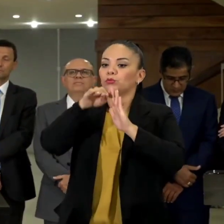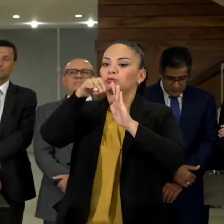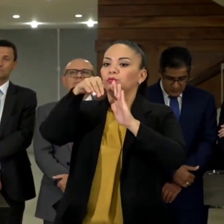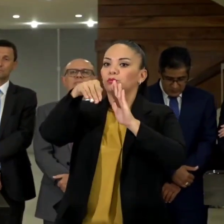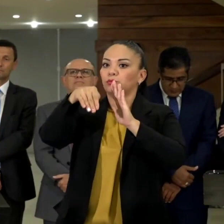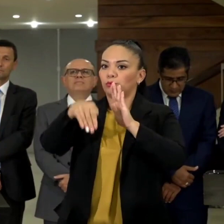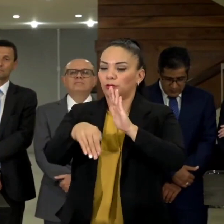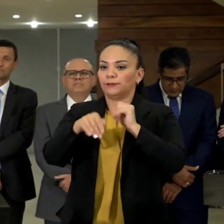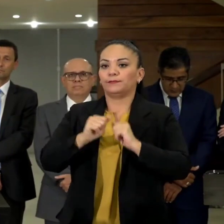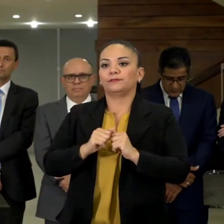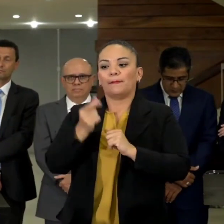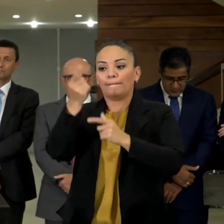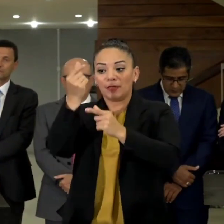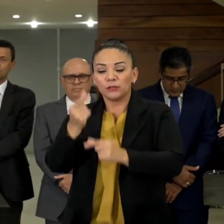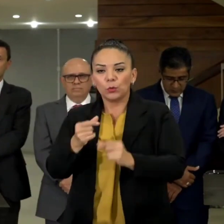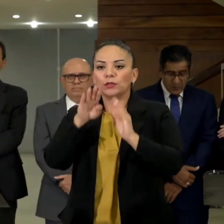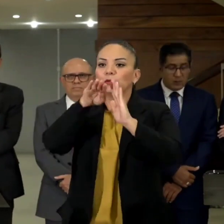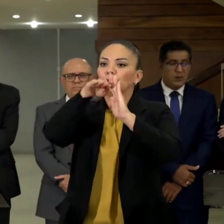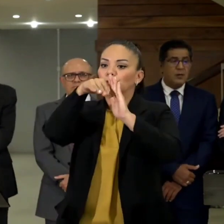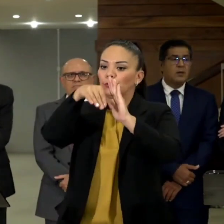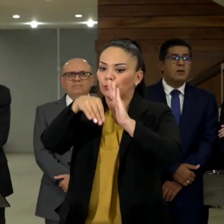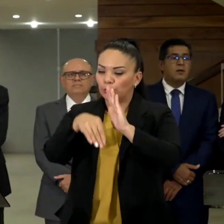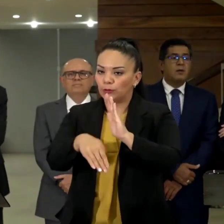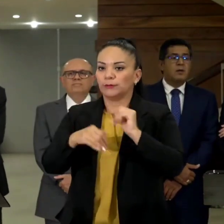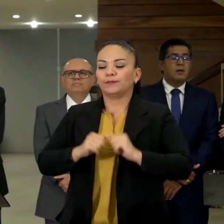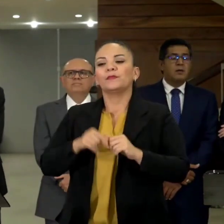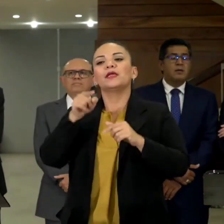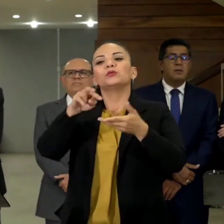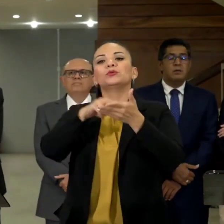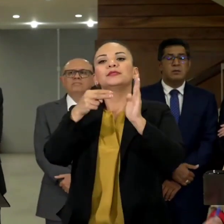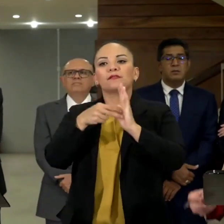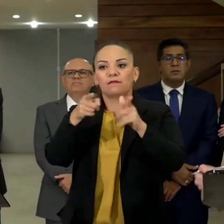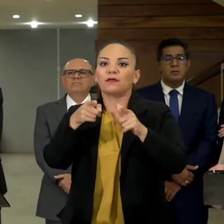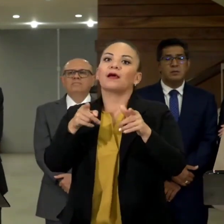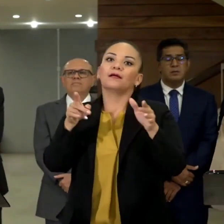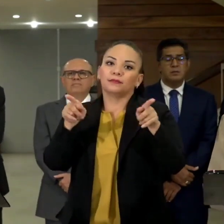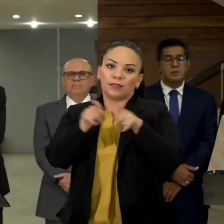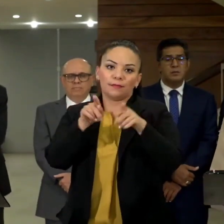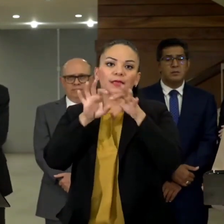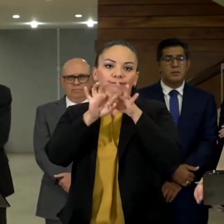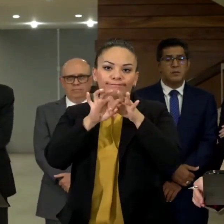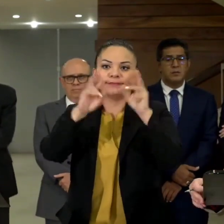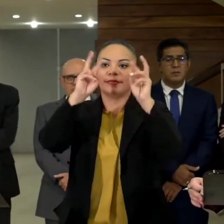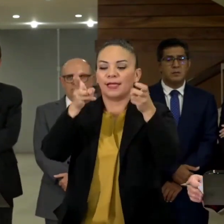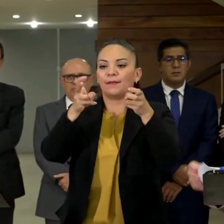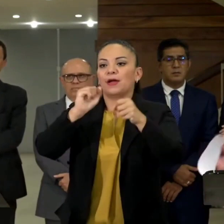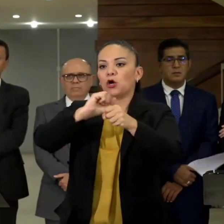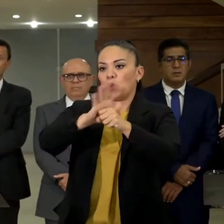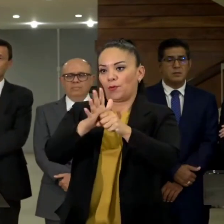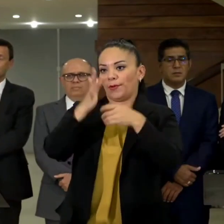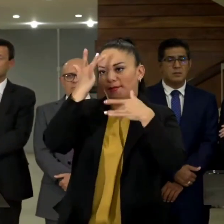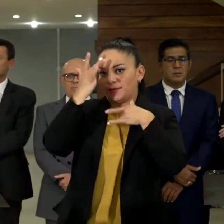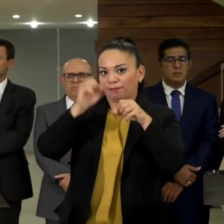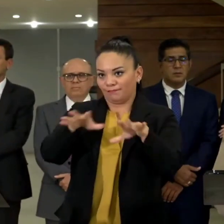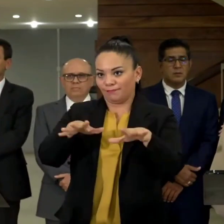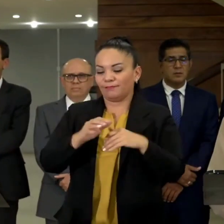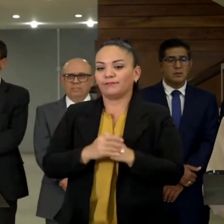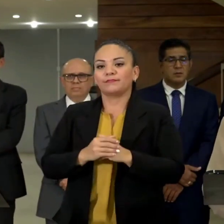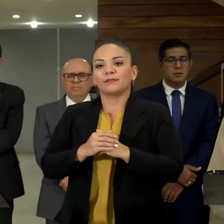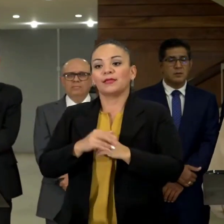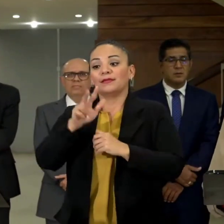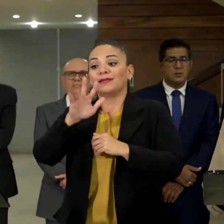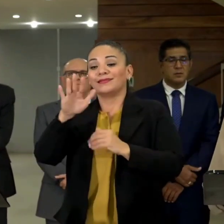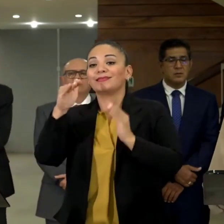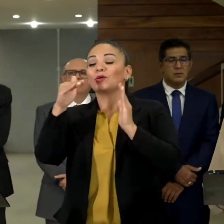significativa en sus presupuestos. Esto también asociado a la crisis del COVID, donde alrededor de 35.000